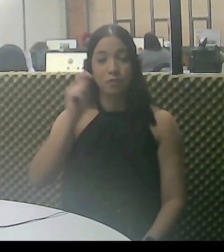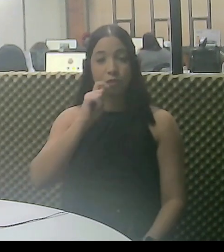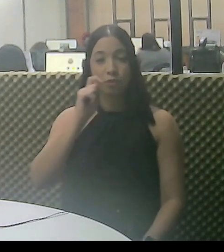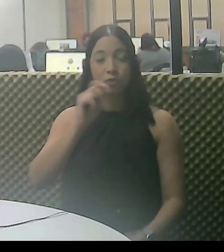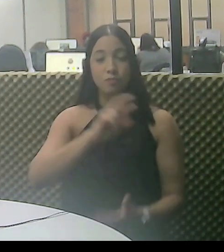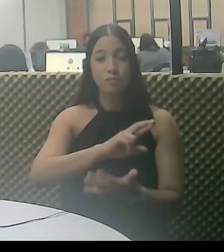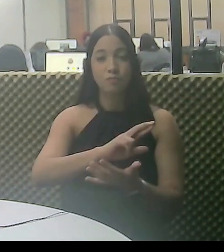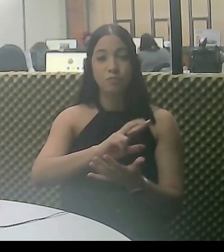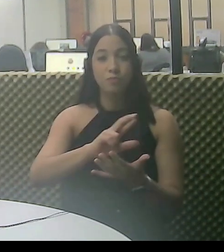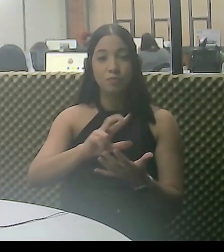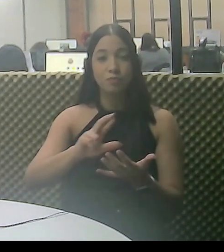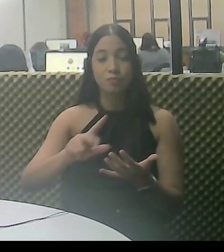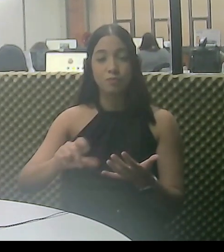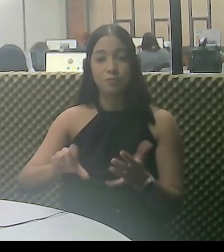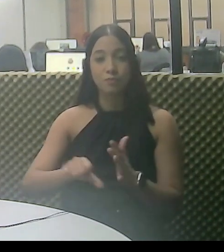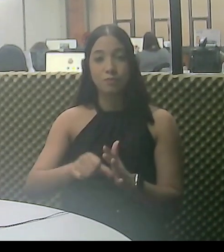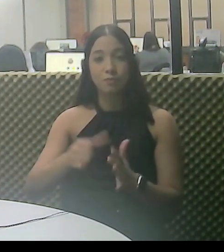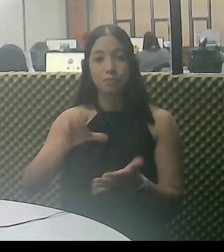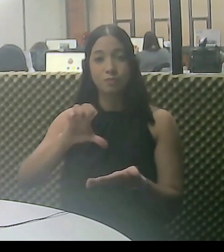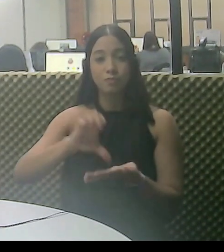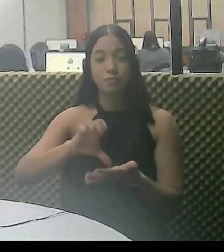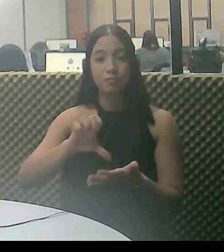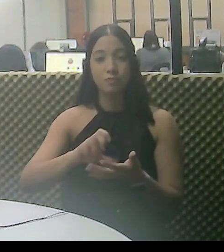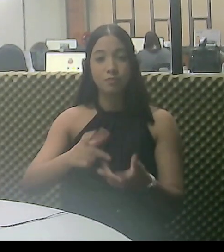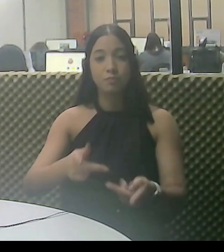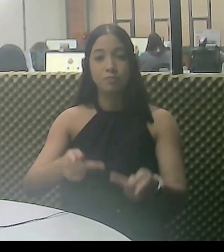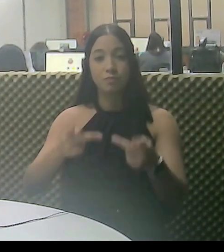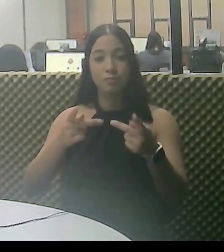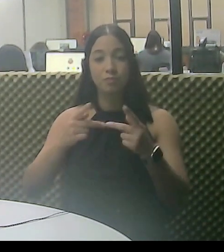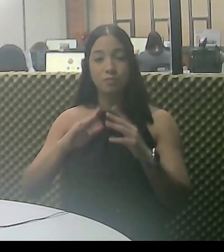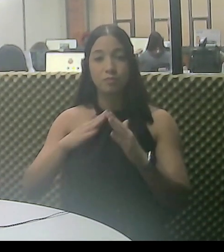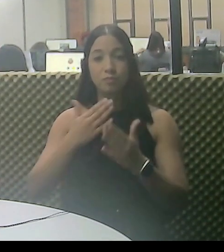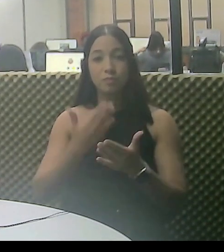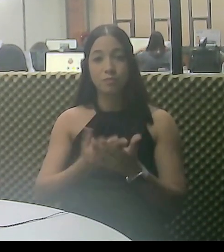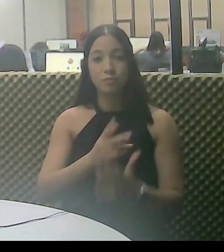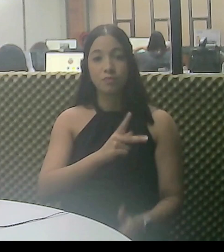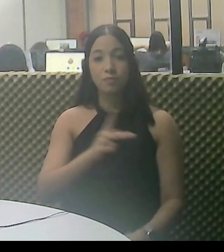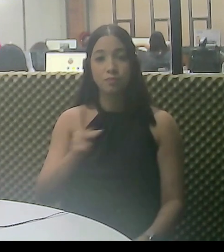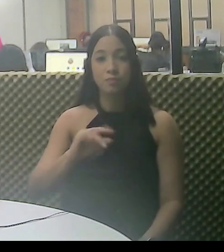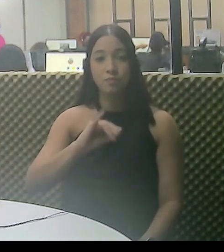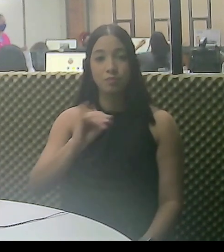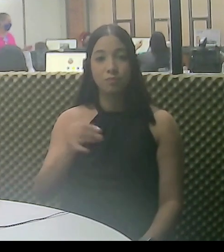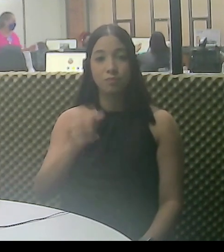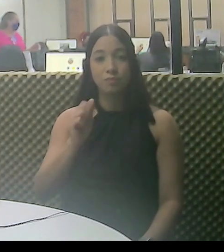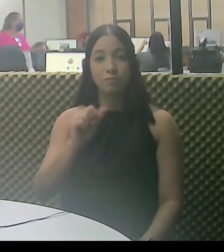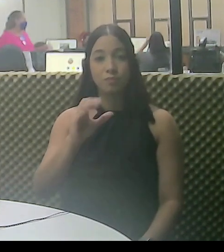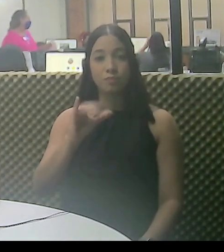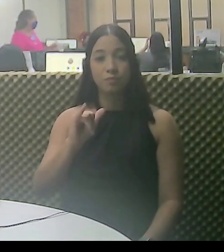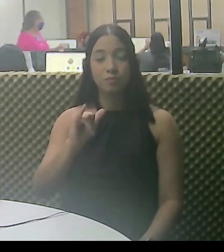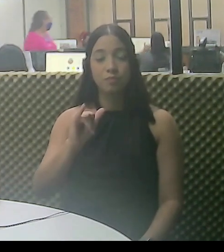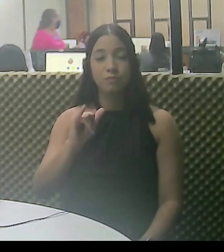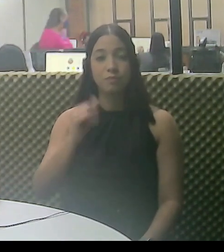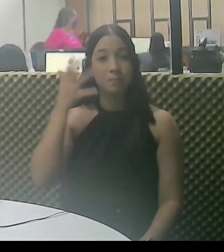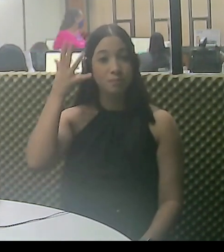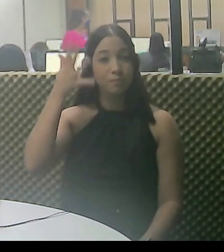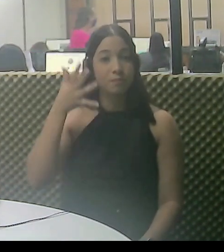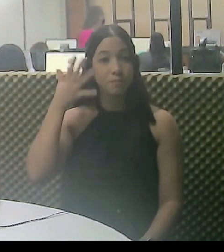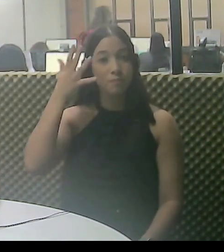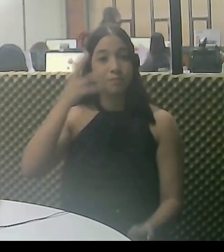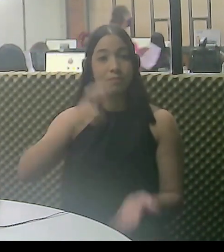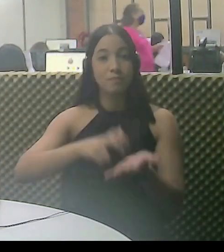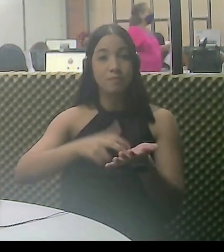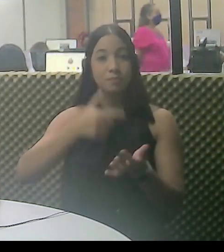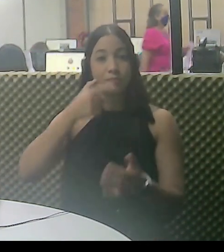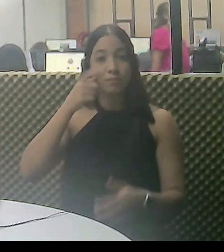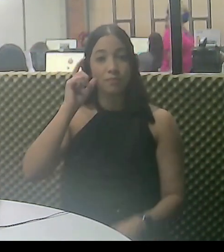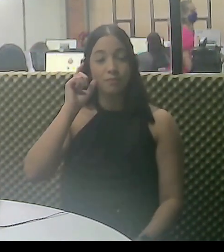outros. A primeira unidade a receber o programa foi a Escola Municipal Professor Jaci de Assis, que contou com palestras na manhã de